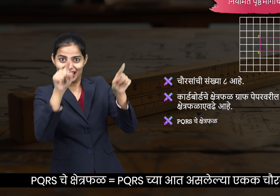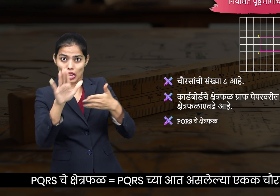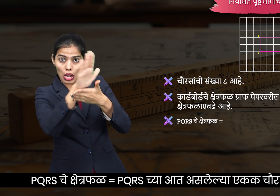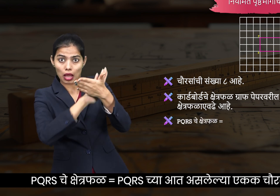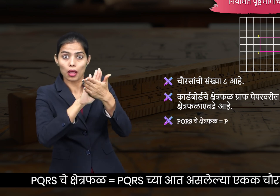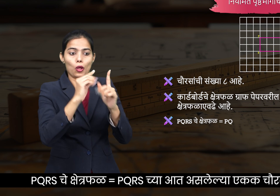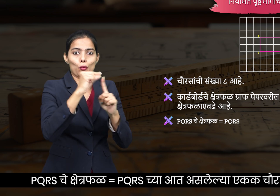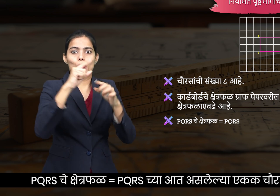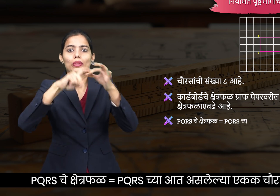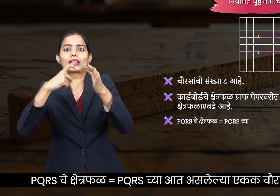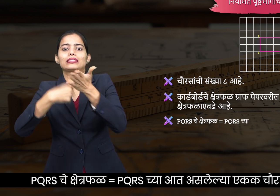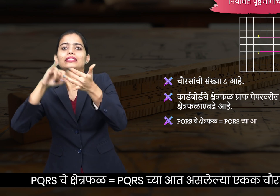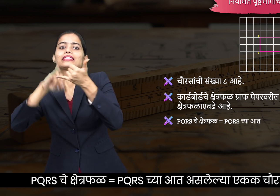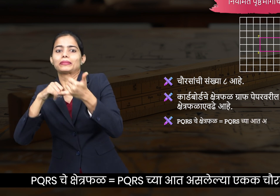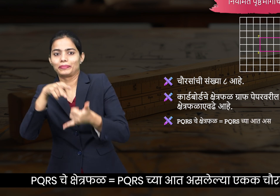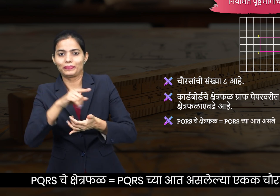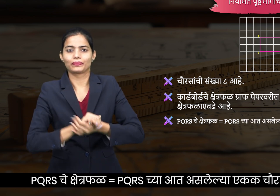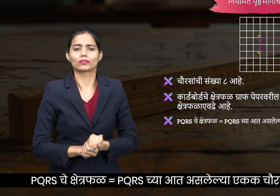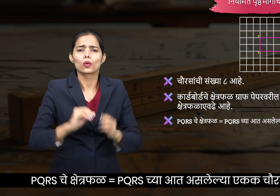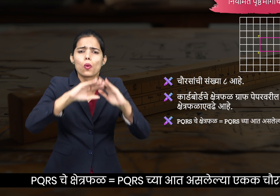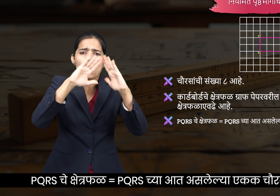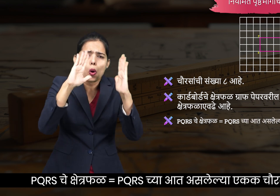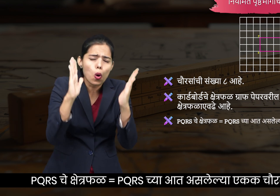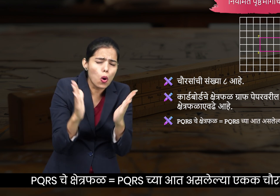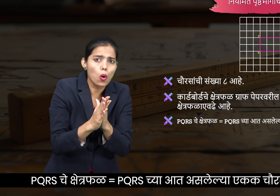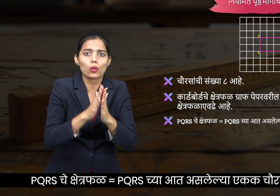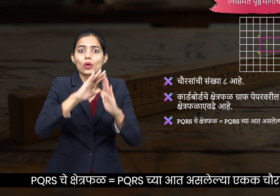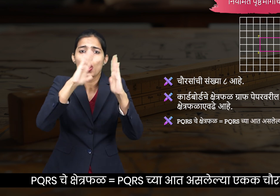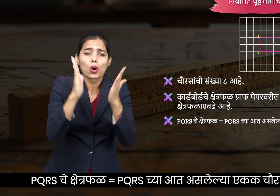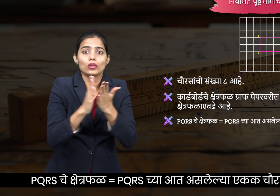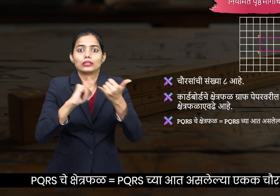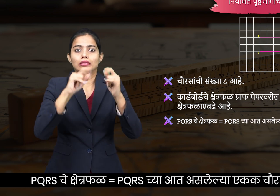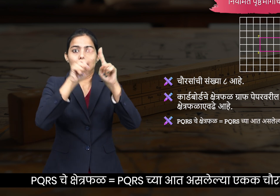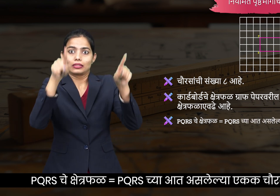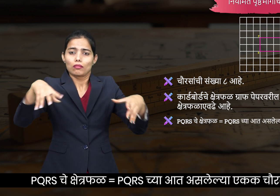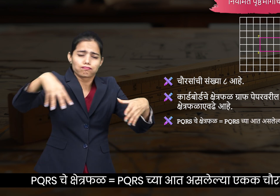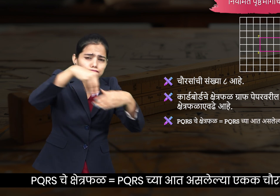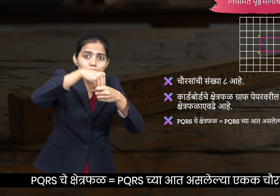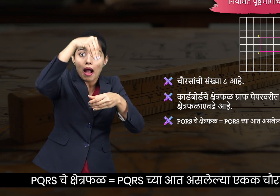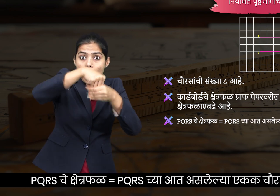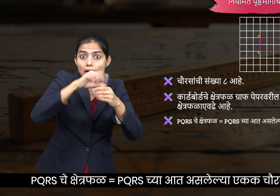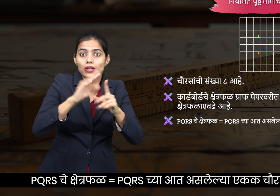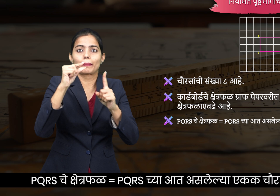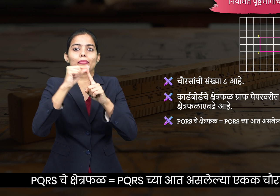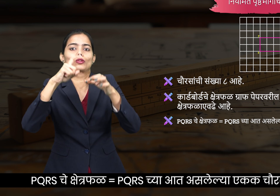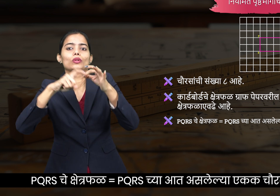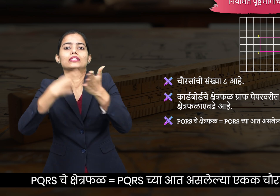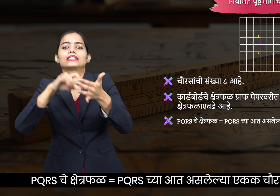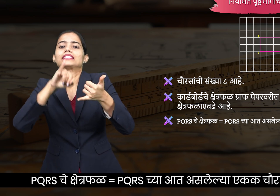PQRS चे क्षेत्रफळ बरोबर PQRS च्या आत असलेल्या एकक चौरसांचे एकूण क्षेत्रफळ